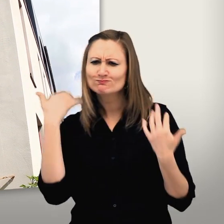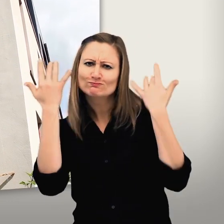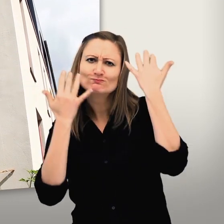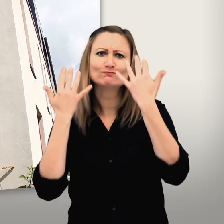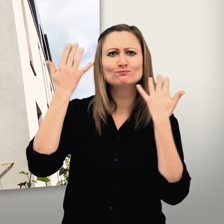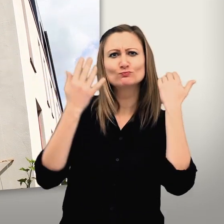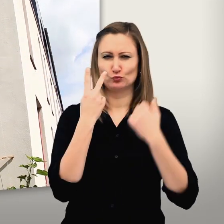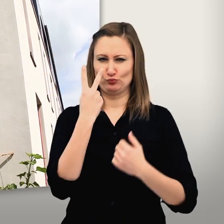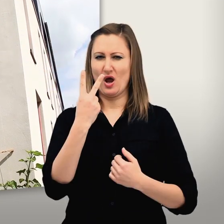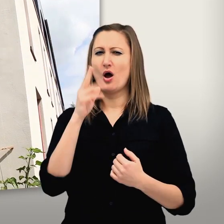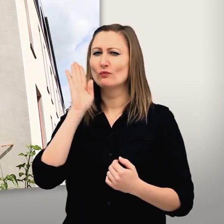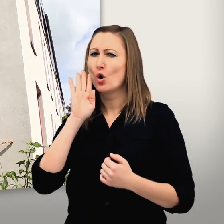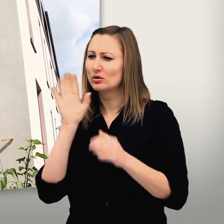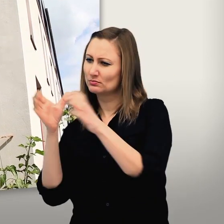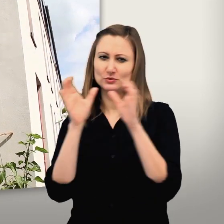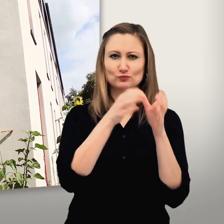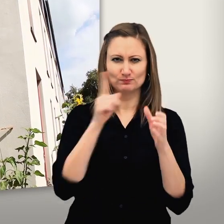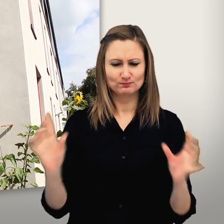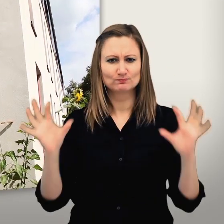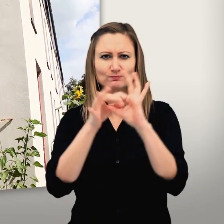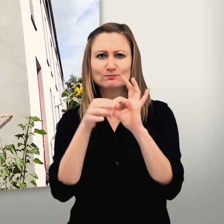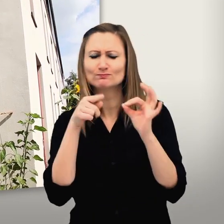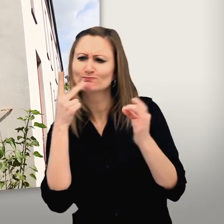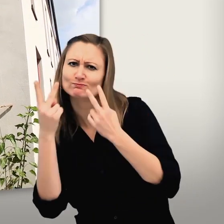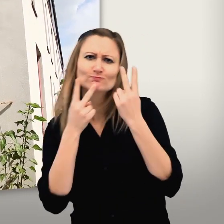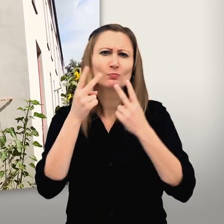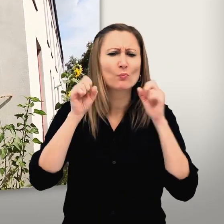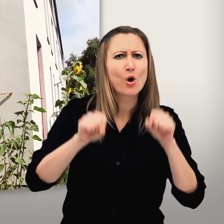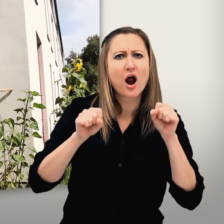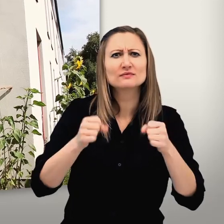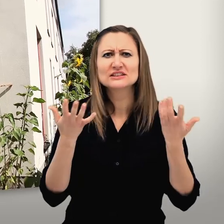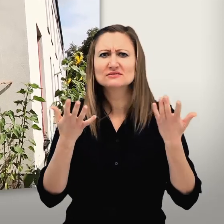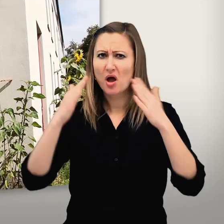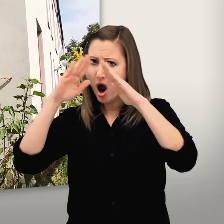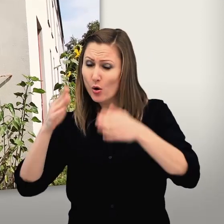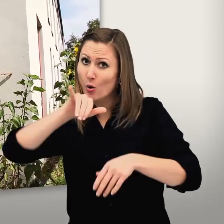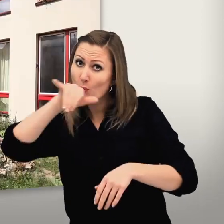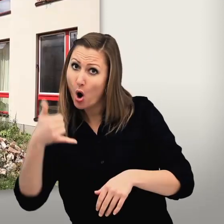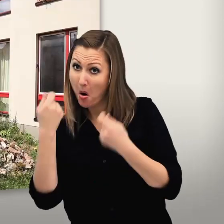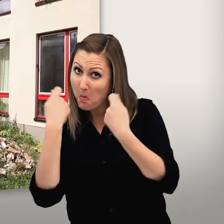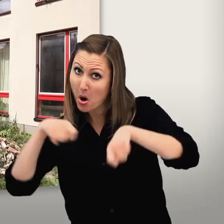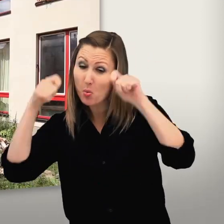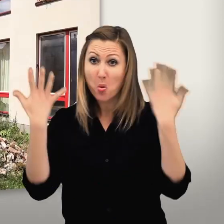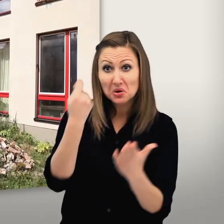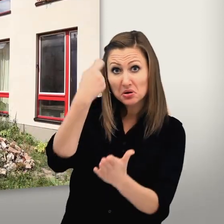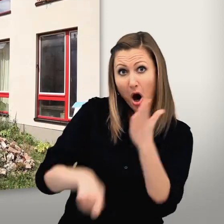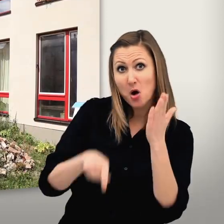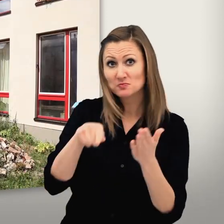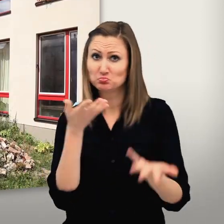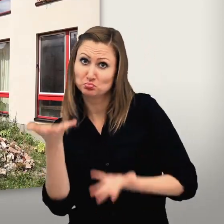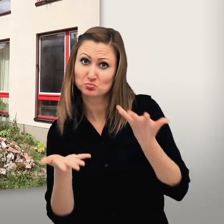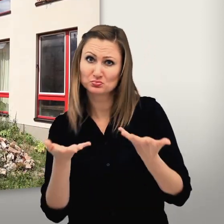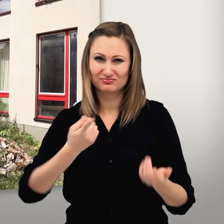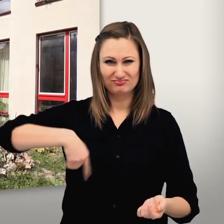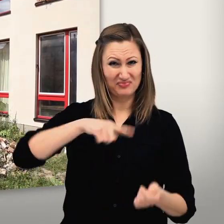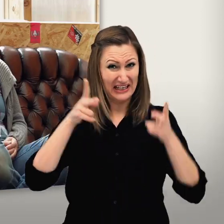WGs und Umfeld entstanden. Da haben wir uns natürlich erstmal informiert, was gibt es denn eigentlich für Möglichkeiten, ein Hausprojekt zu bauen oder zu